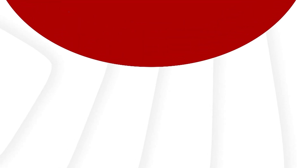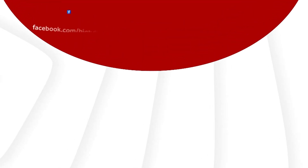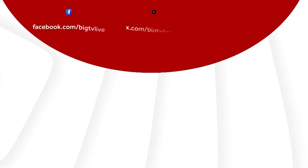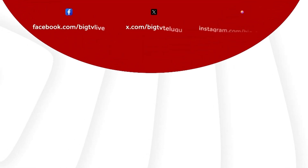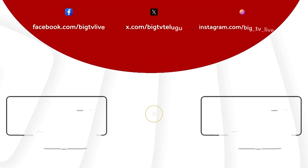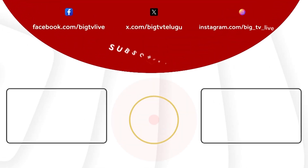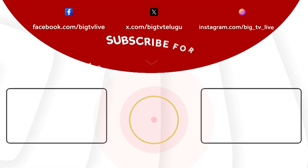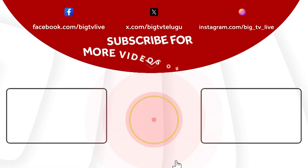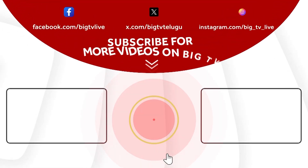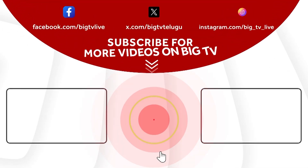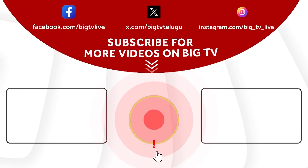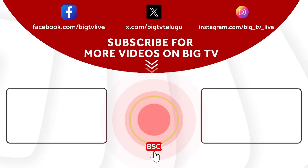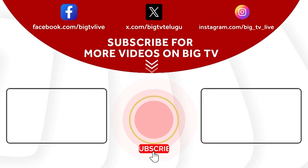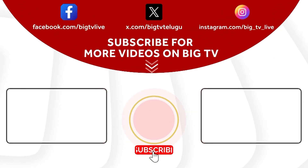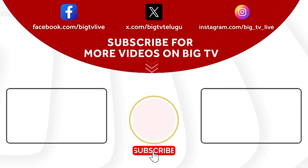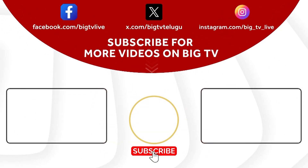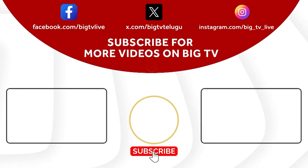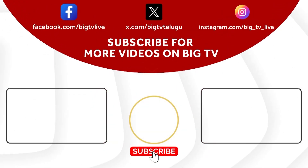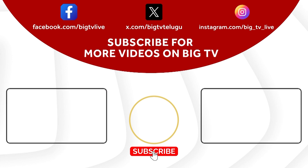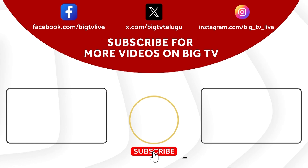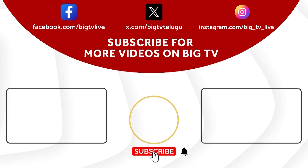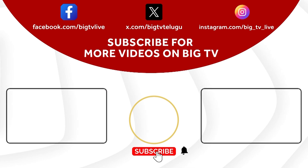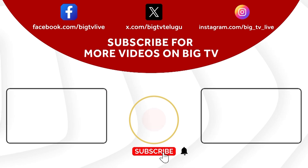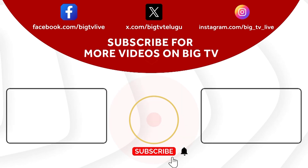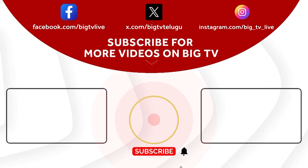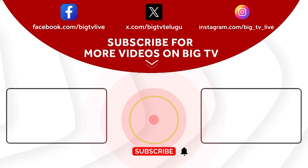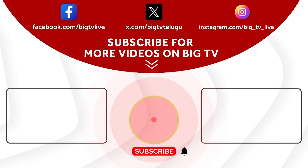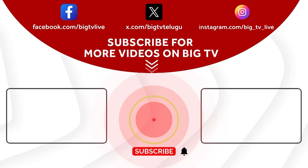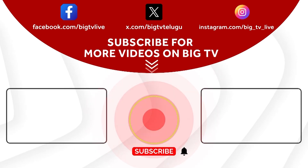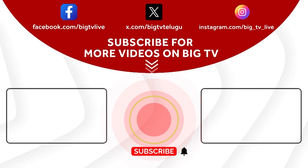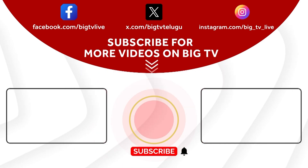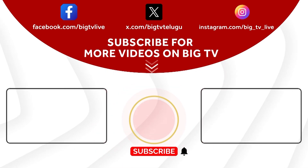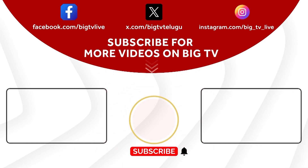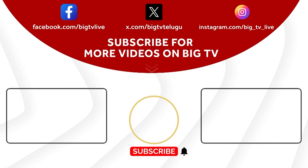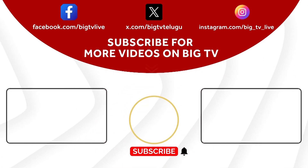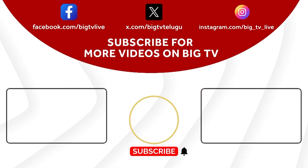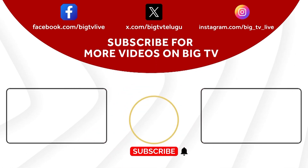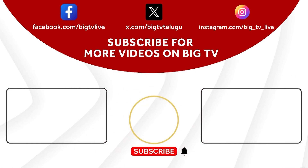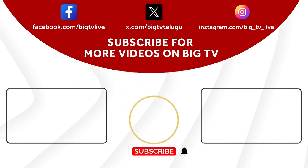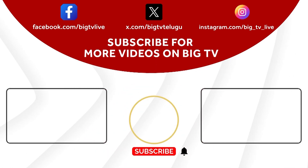For more videos like this, subscribe Big TV channel.